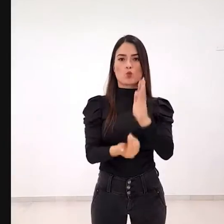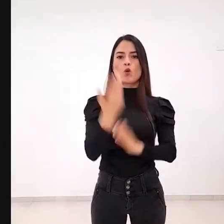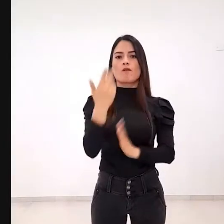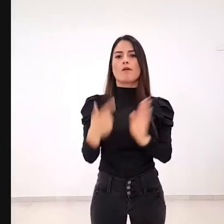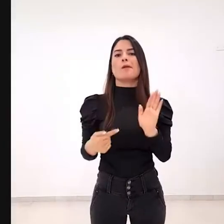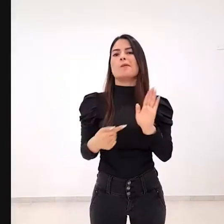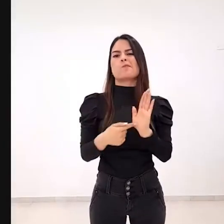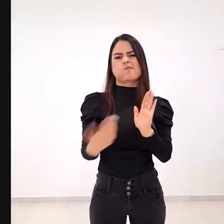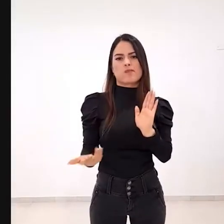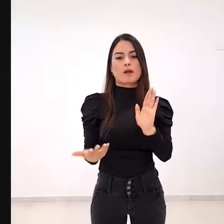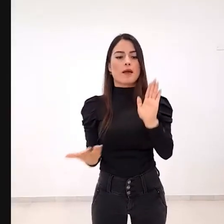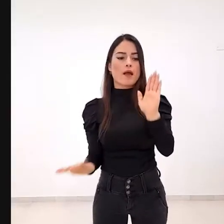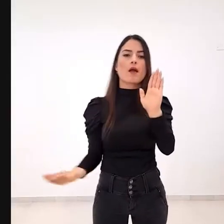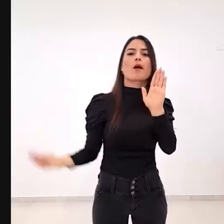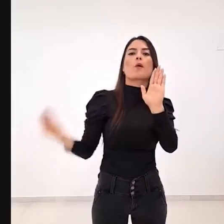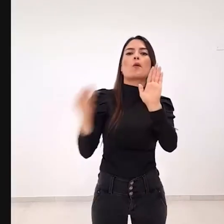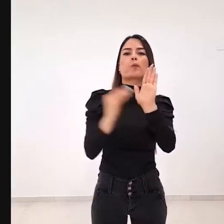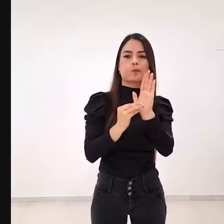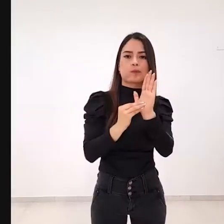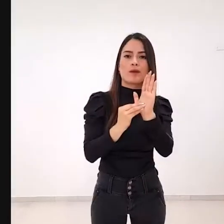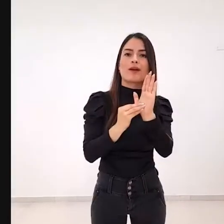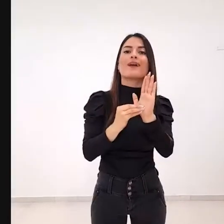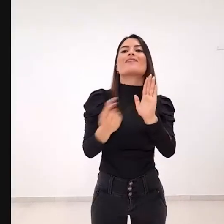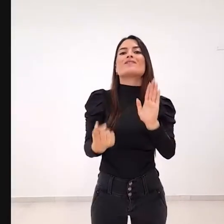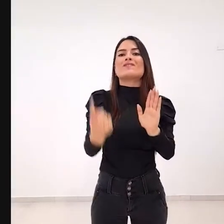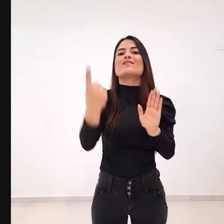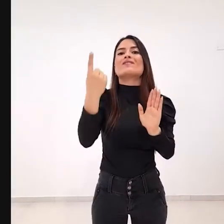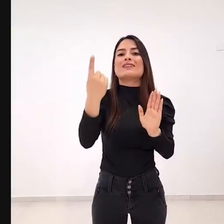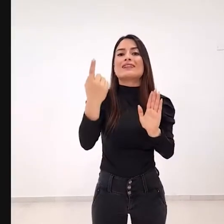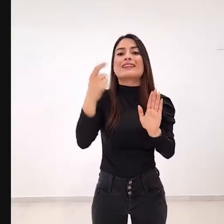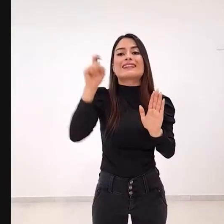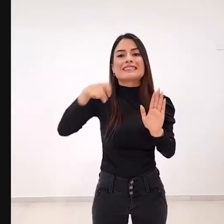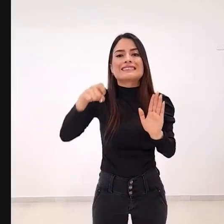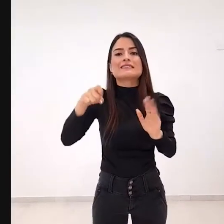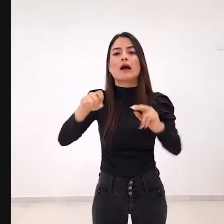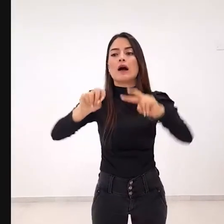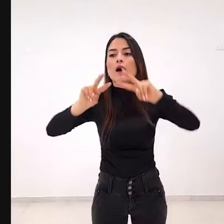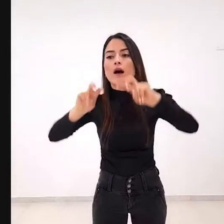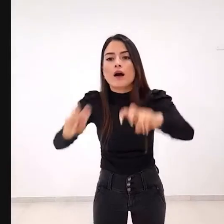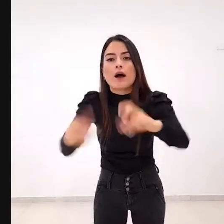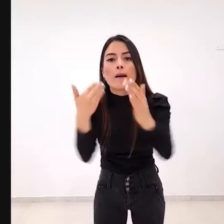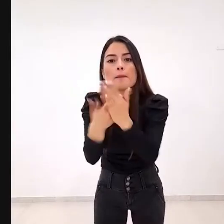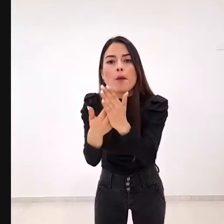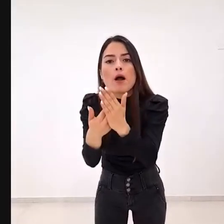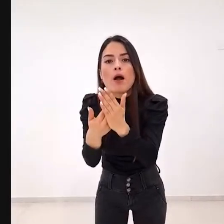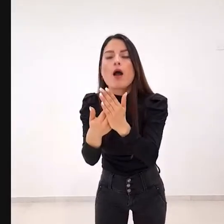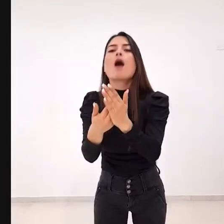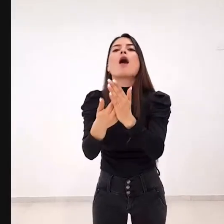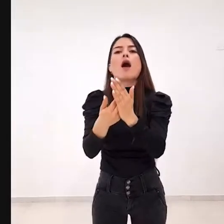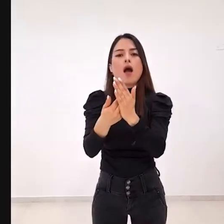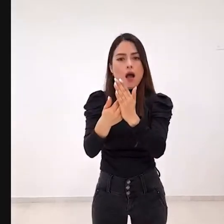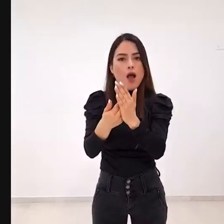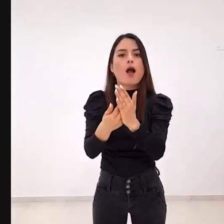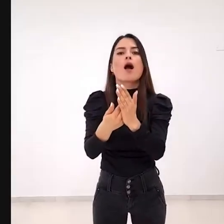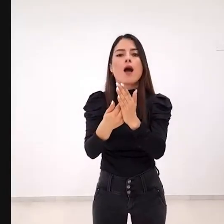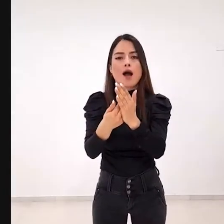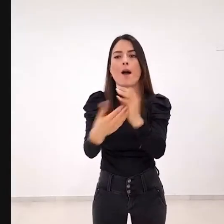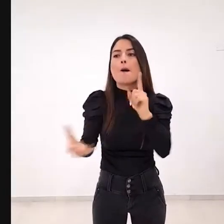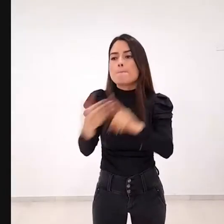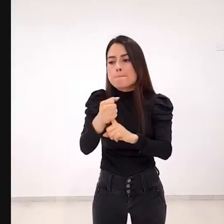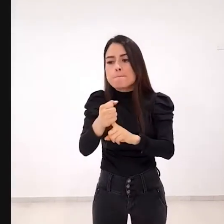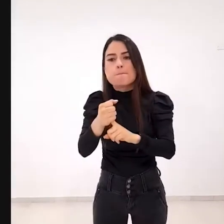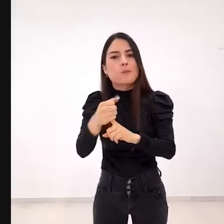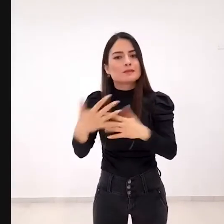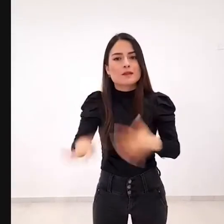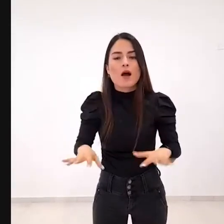necesidad de tener esos datos para poder analizar el acceso al